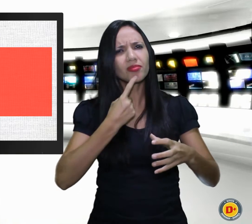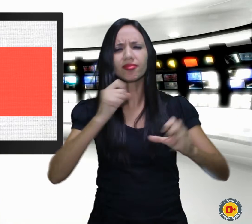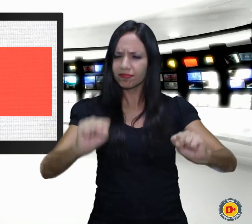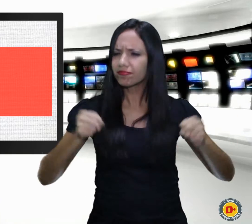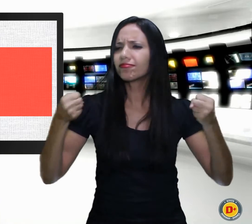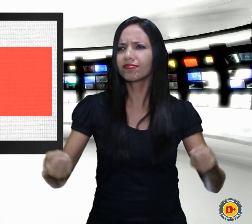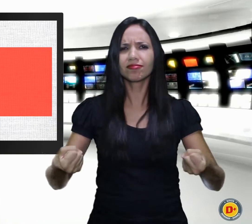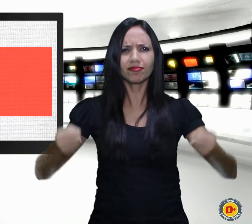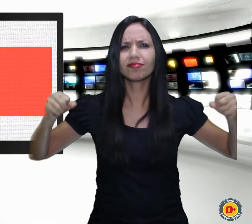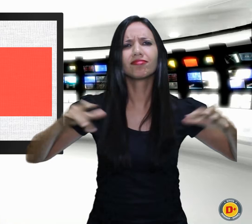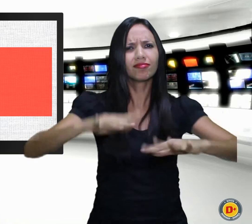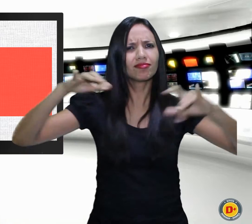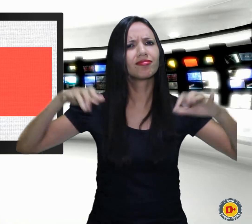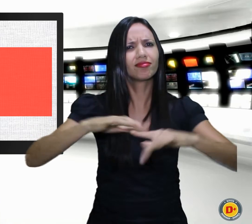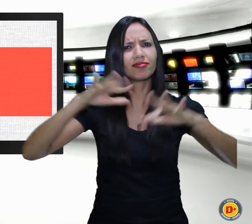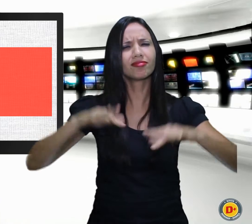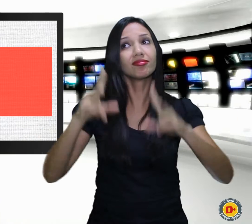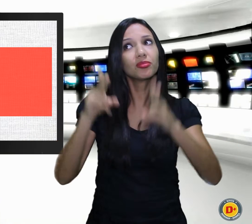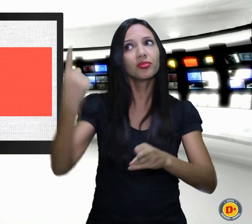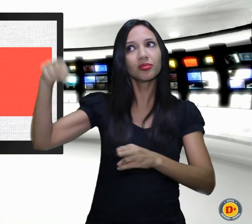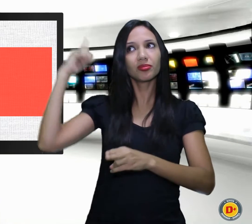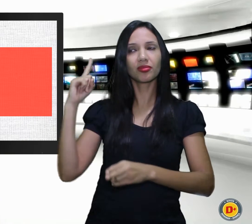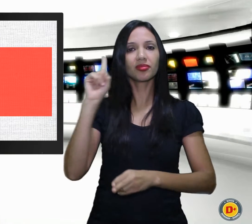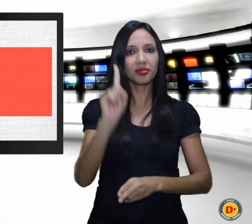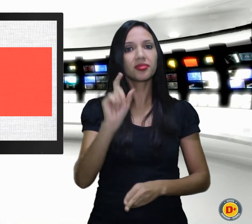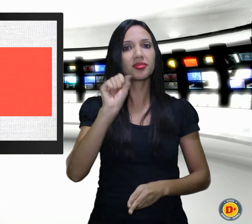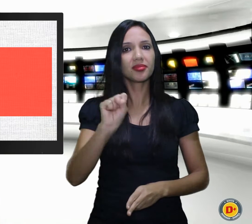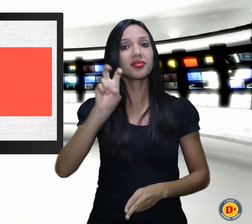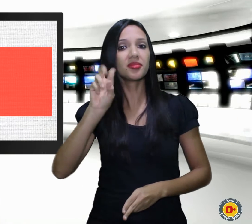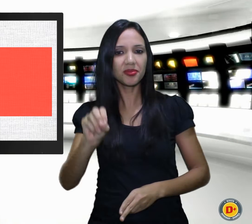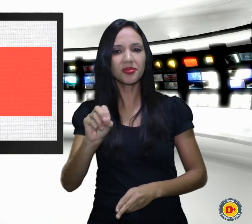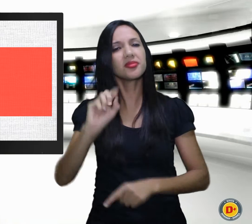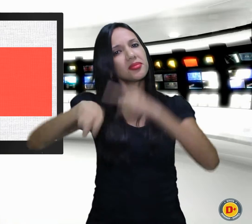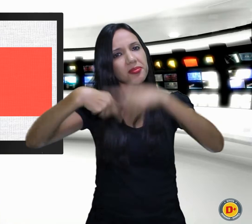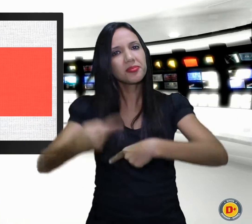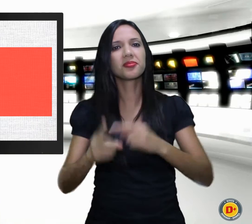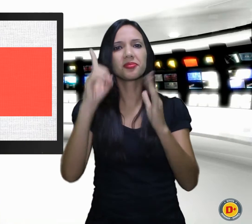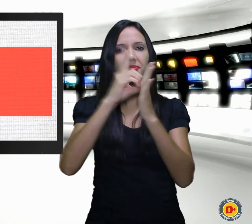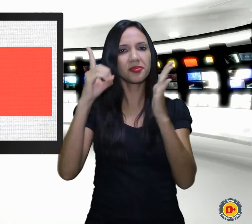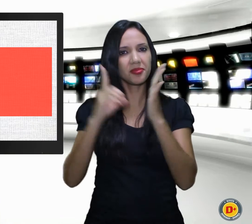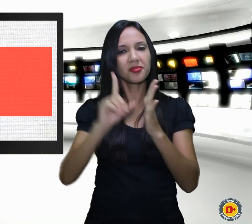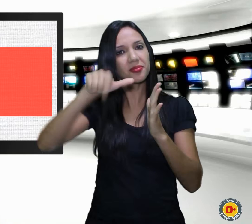como os ocorridos em 1950 e em décadas posteriores até o final do século